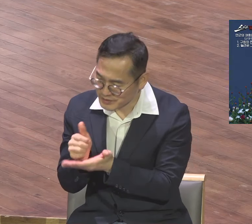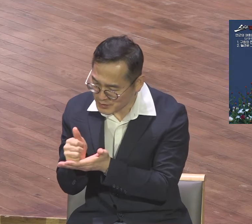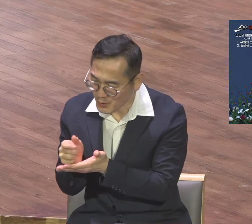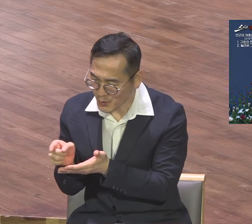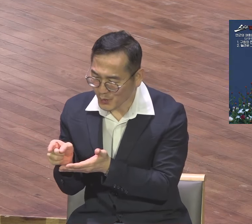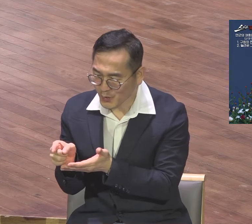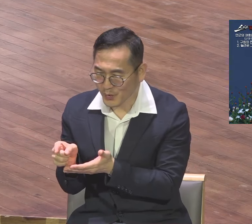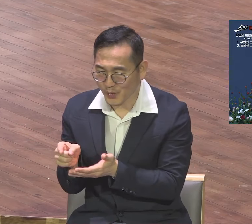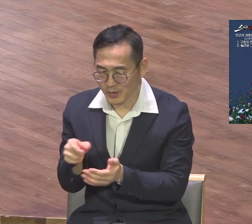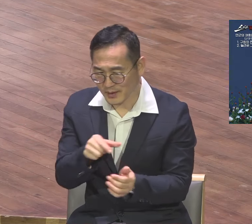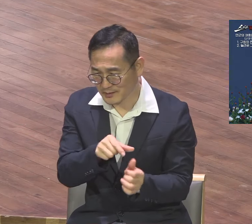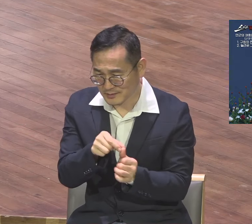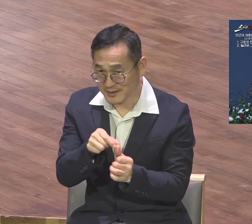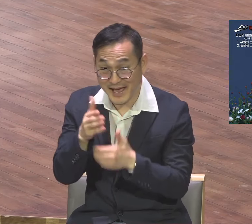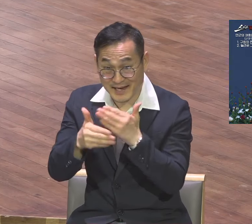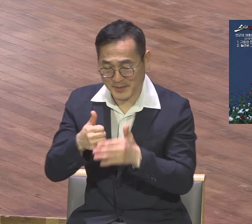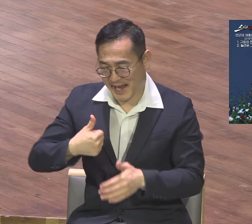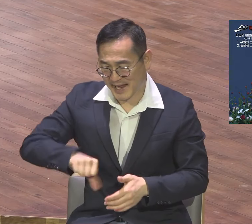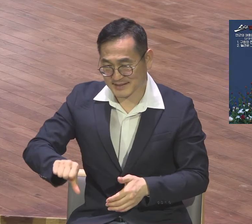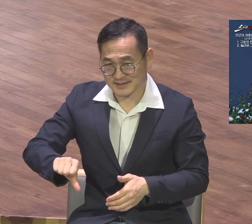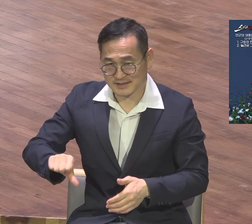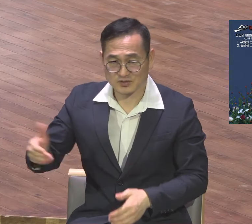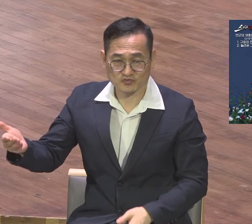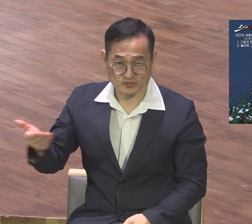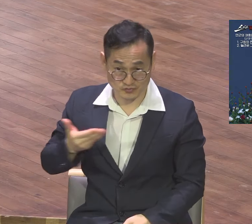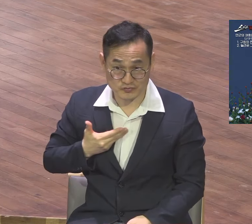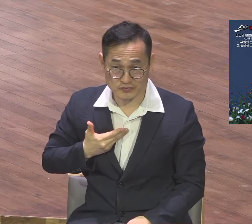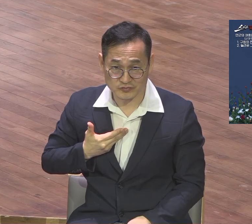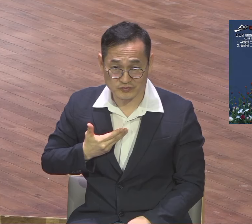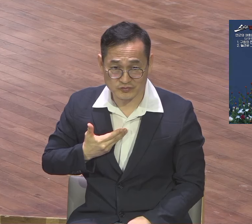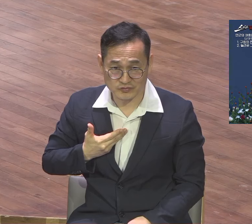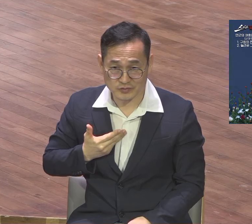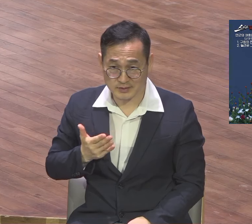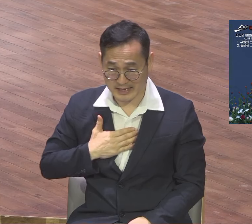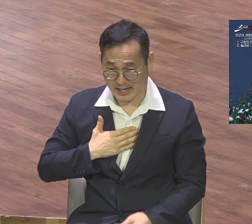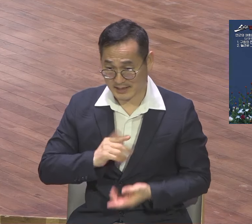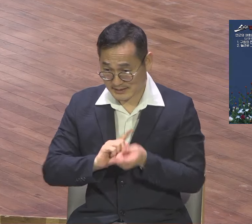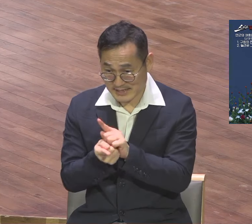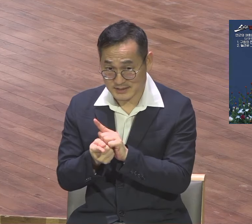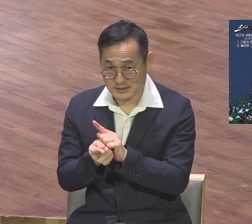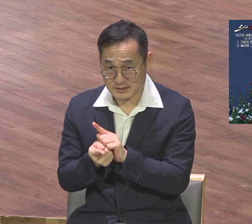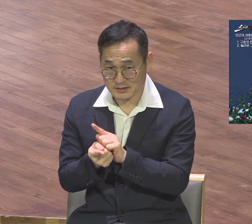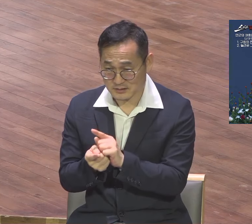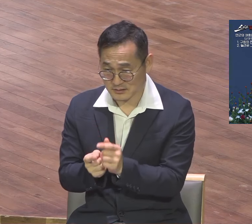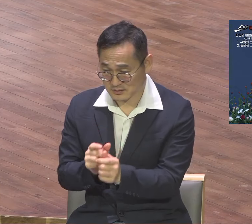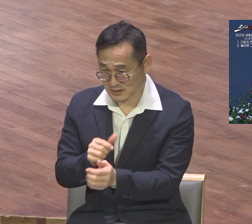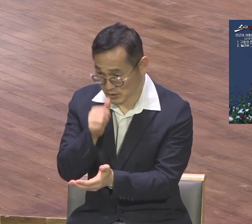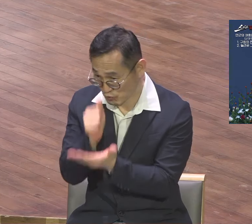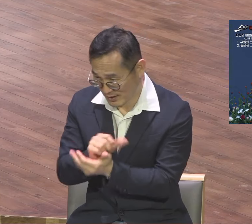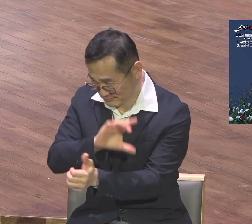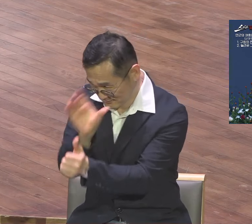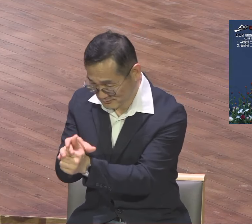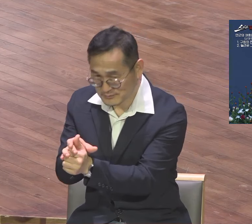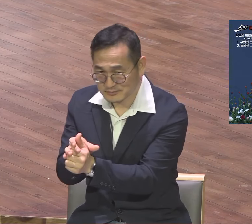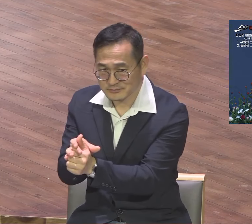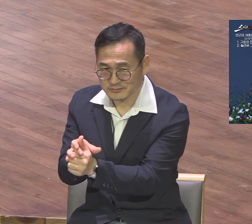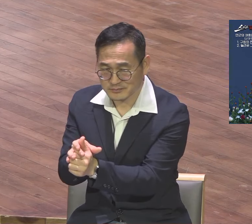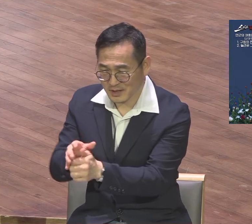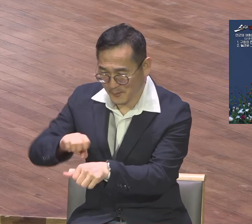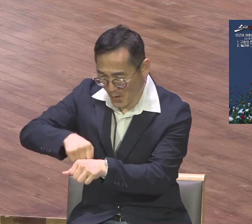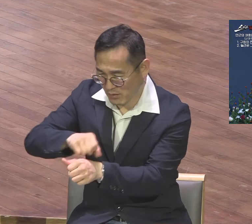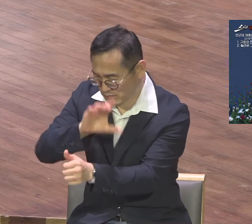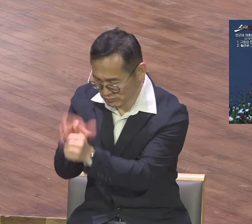하나님께서 한 아들을 우리에게 주셨다는 것은 우리를 대신할 속죄 제물로 주셨다는 의미예요. 속죄